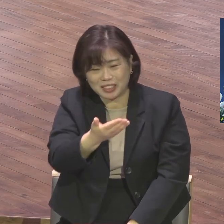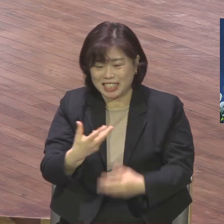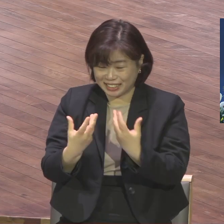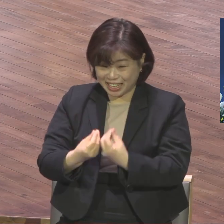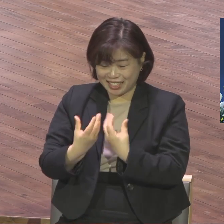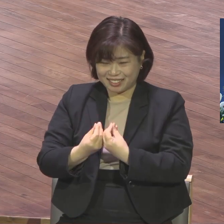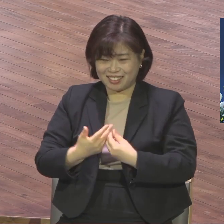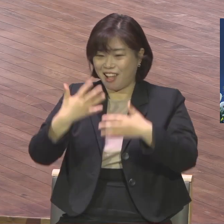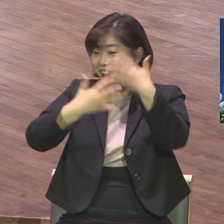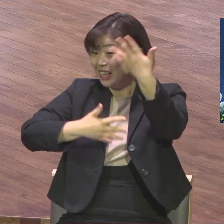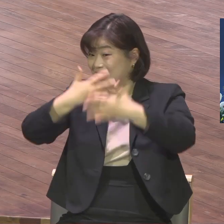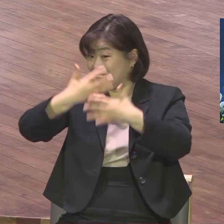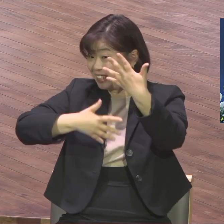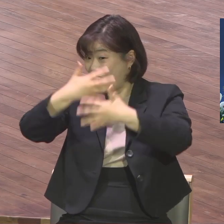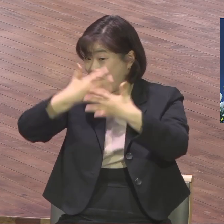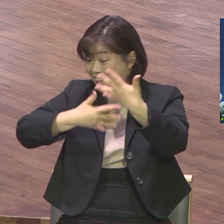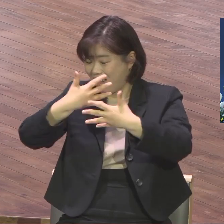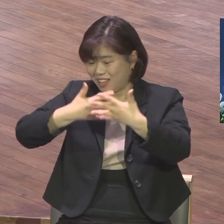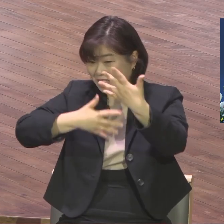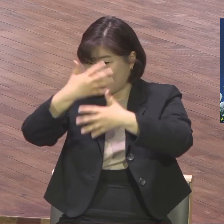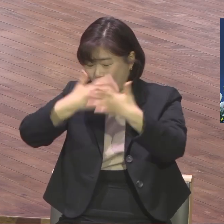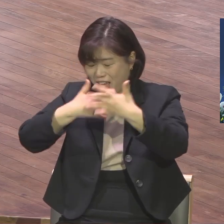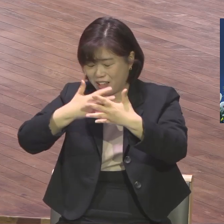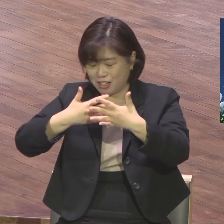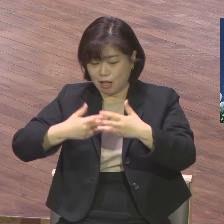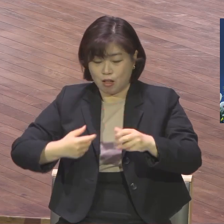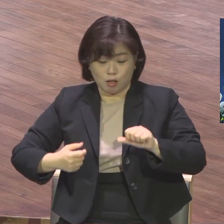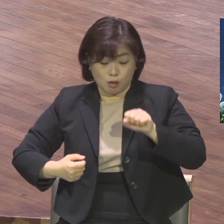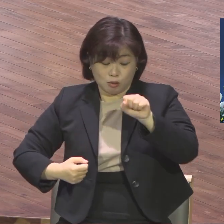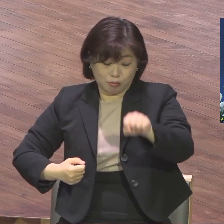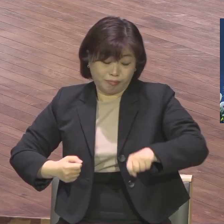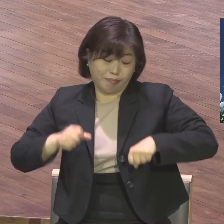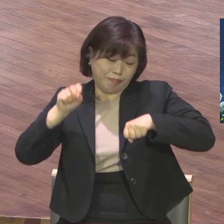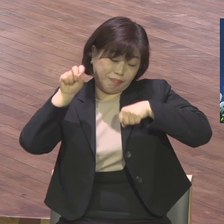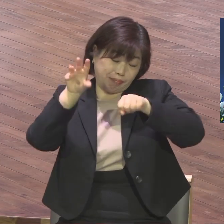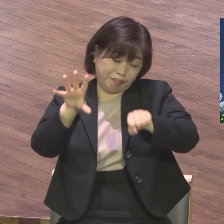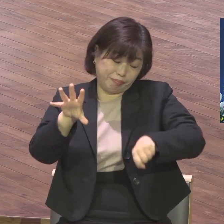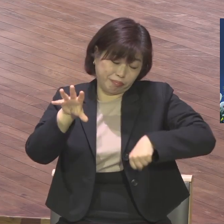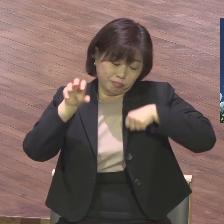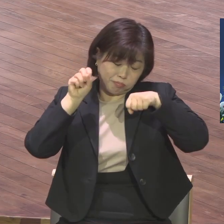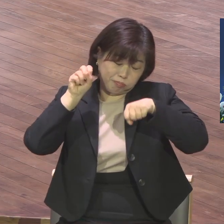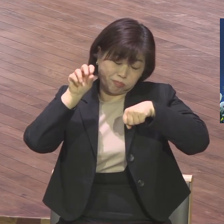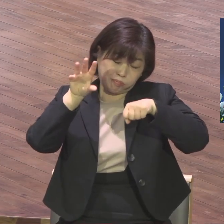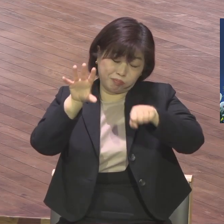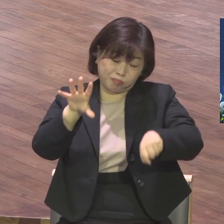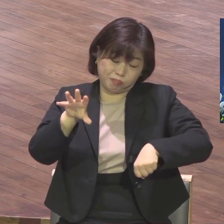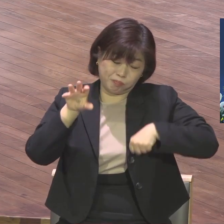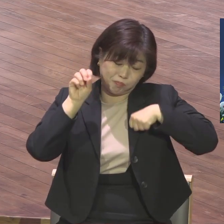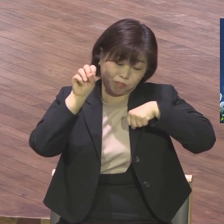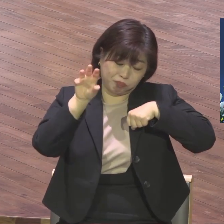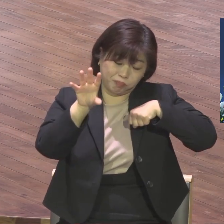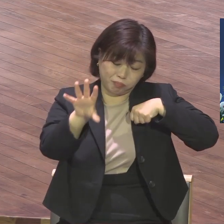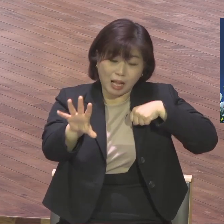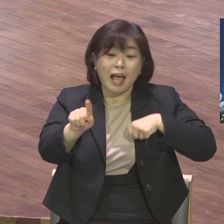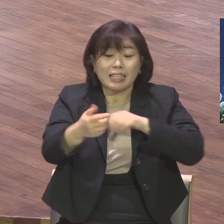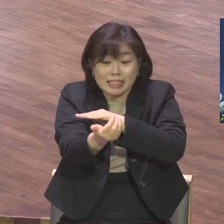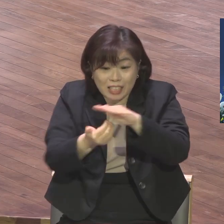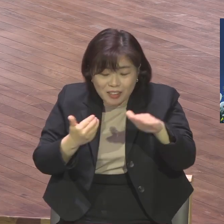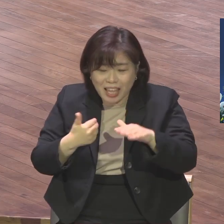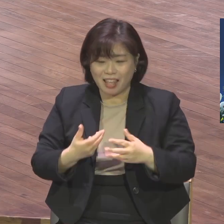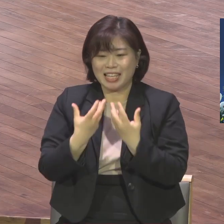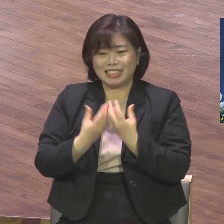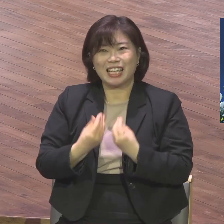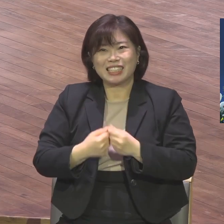예고편처럼 잠깐 보여주셨다. 인류를 구원할 메시아 그리스도이심을